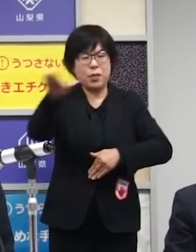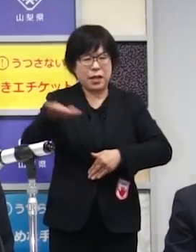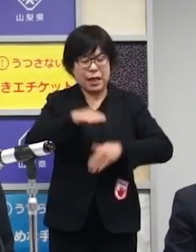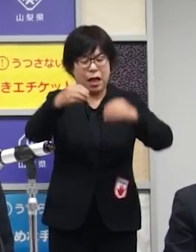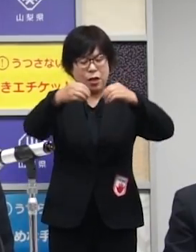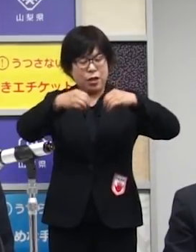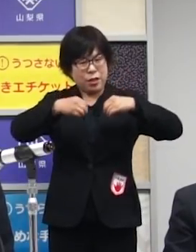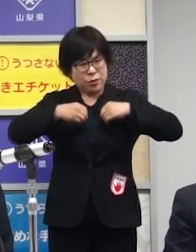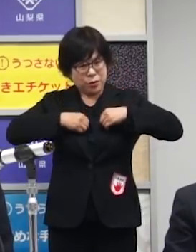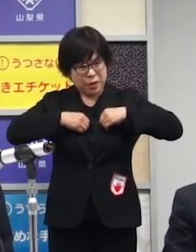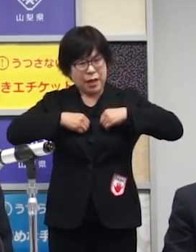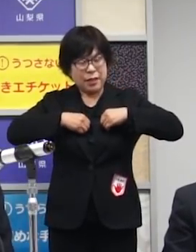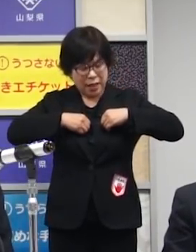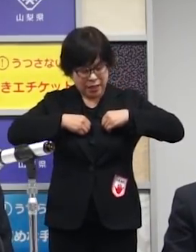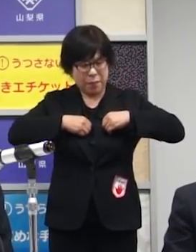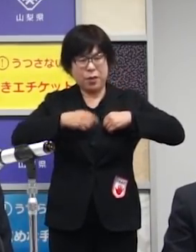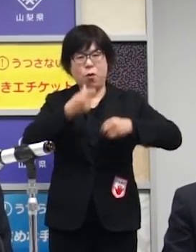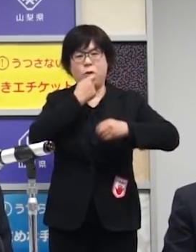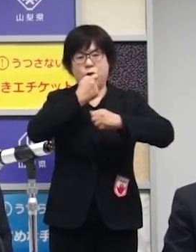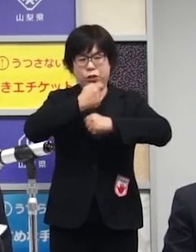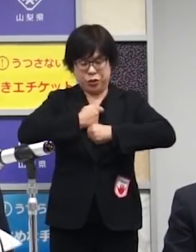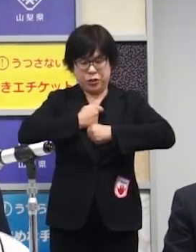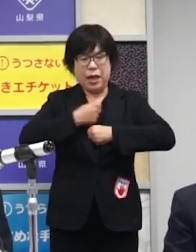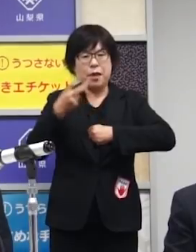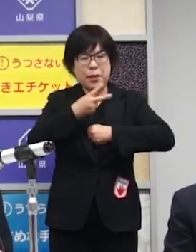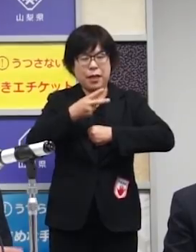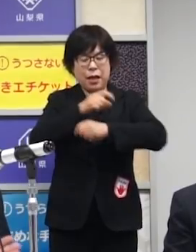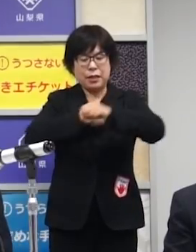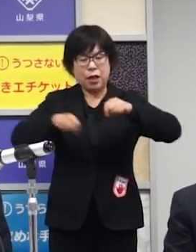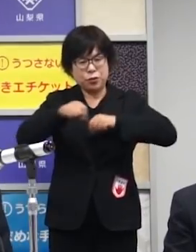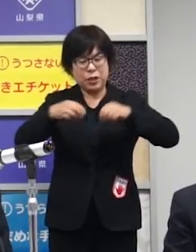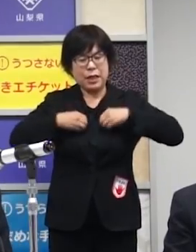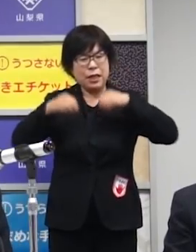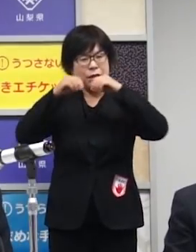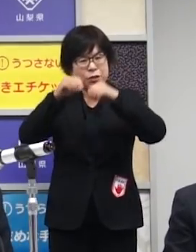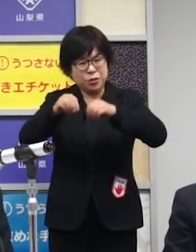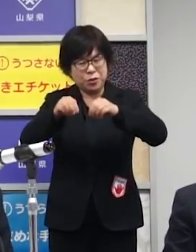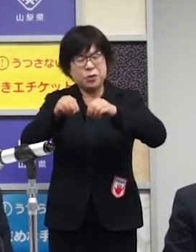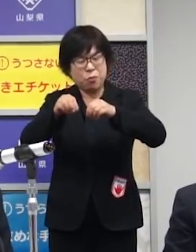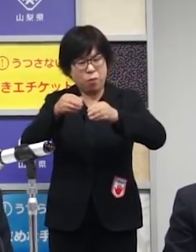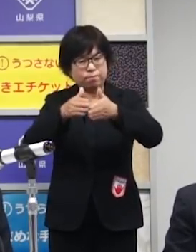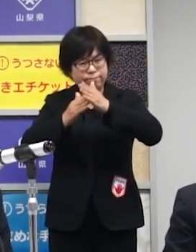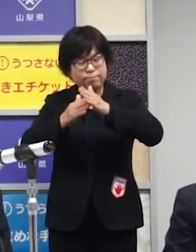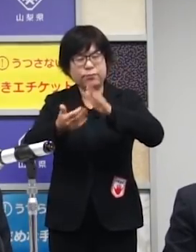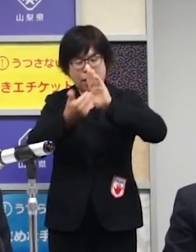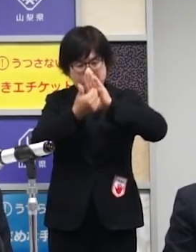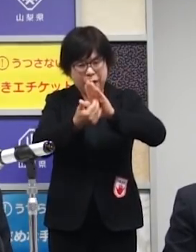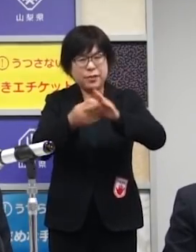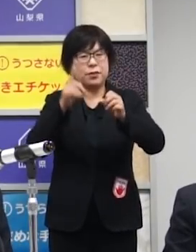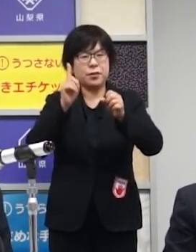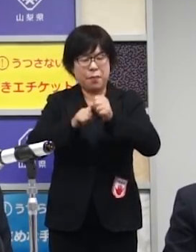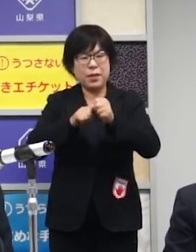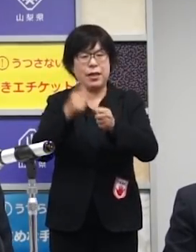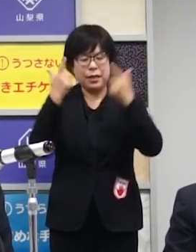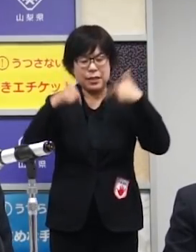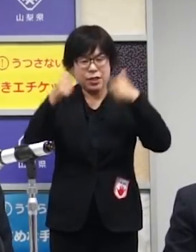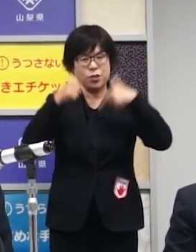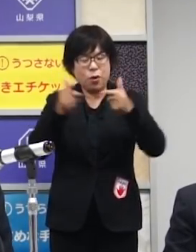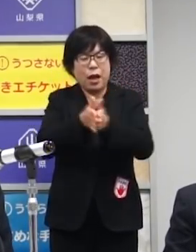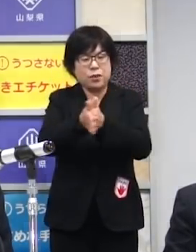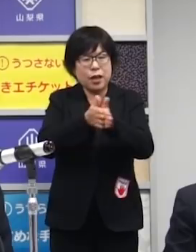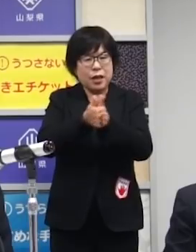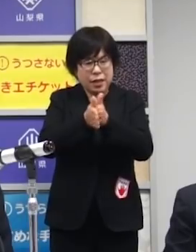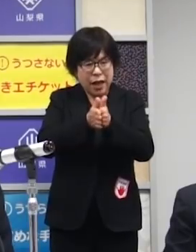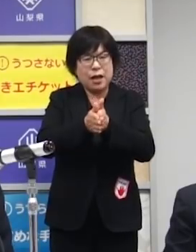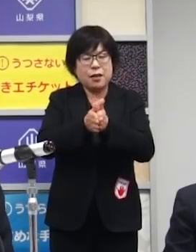注意はもちろんうつさないためのご配慮として 日常の手洗い、あるいは咳エ